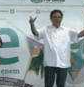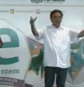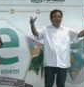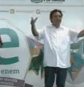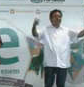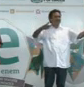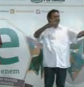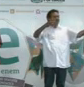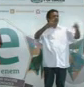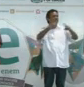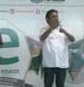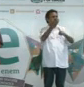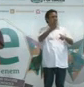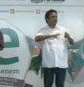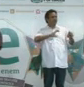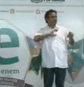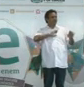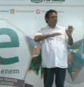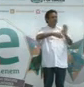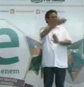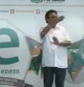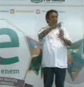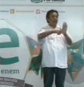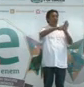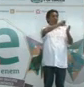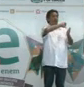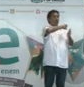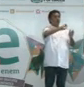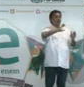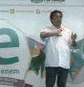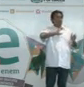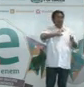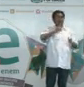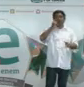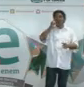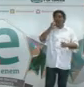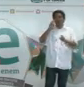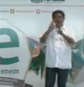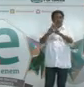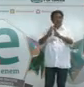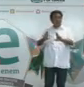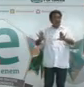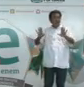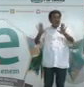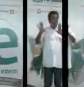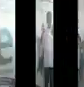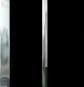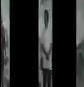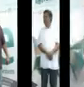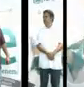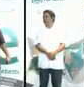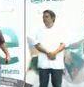É o pessoal querendo ir para o Canadá. Antes de ir para o Canadá, dê uma passadinha na UFC, viu?